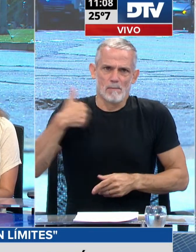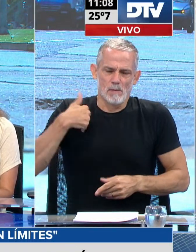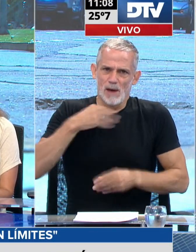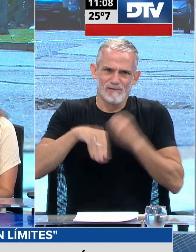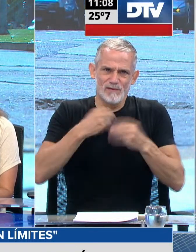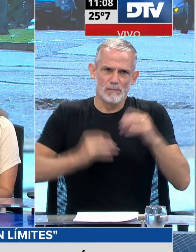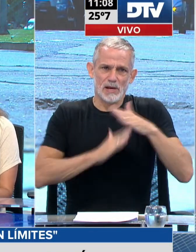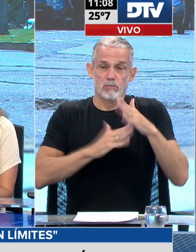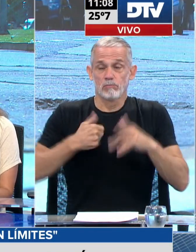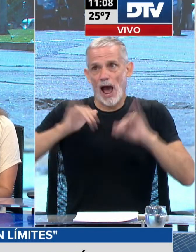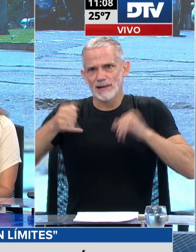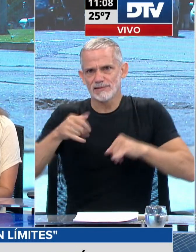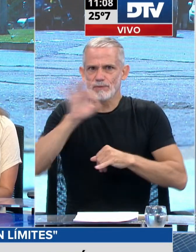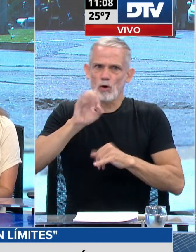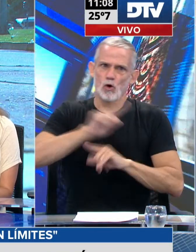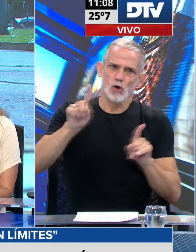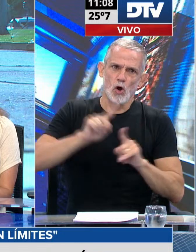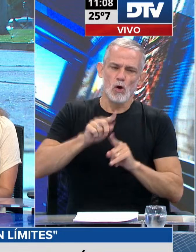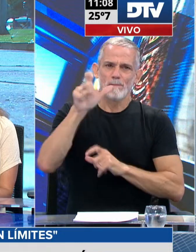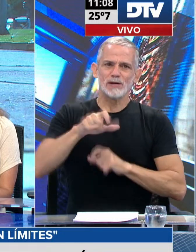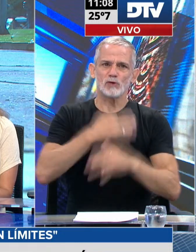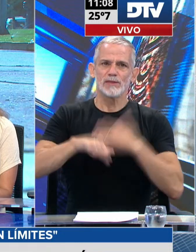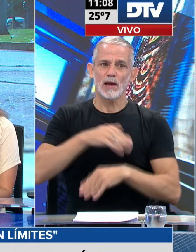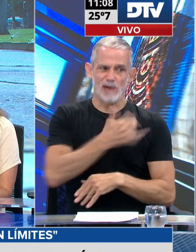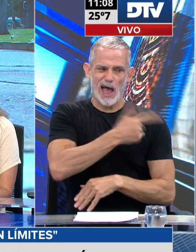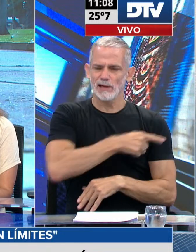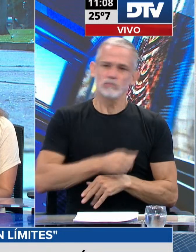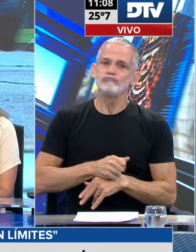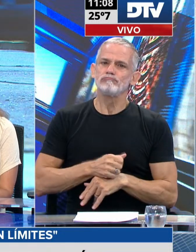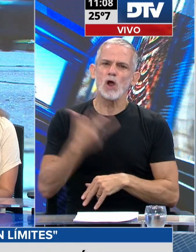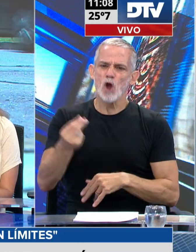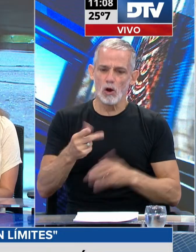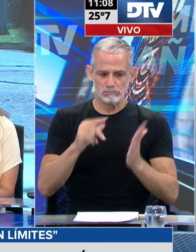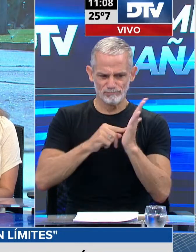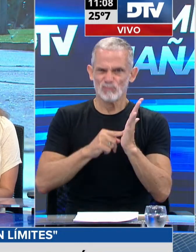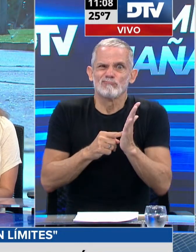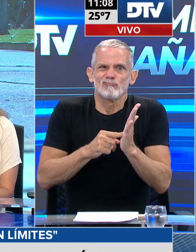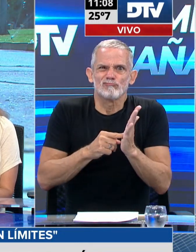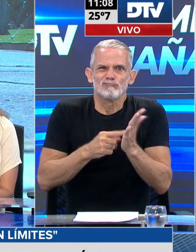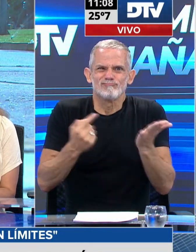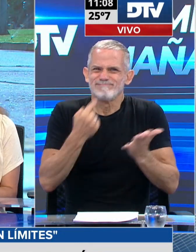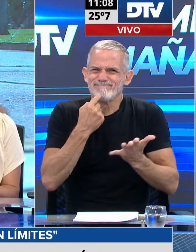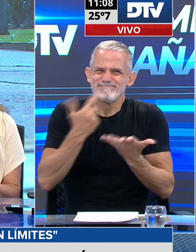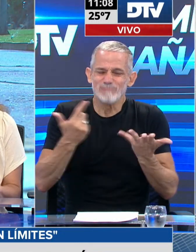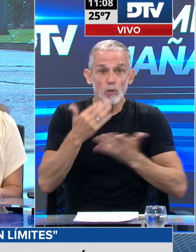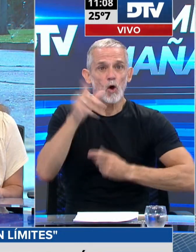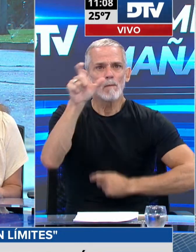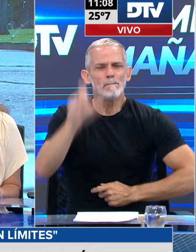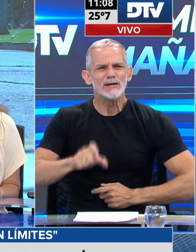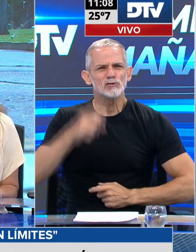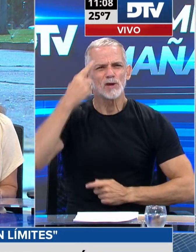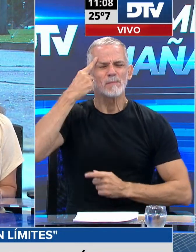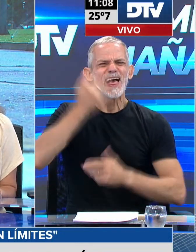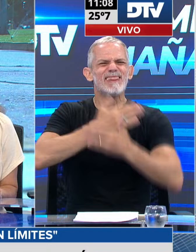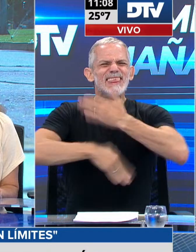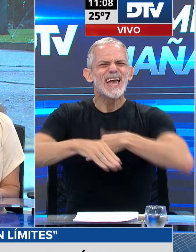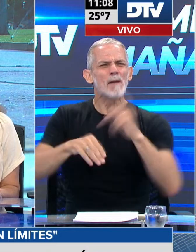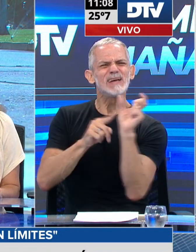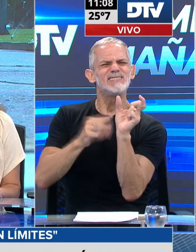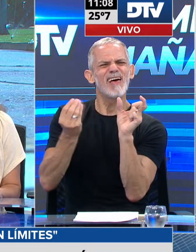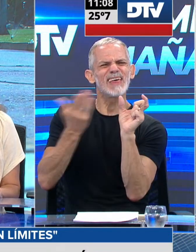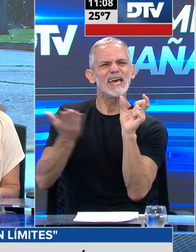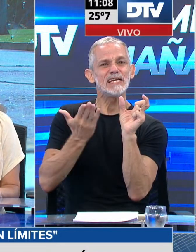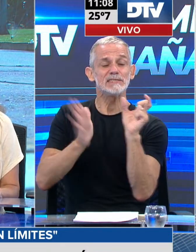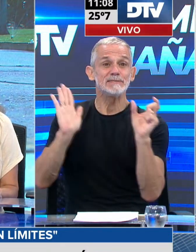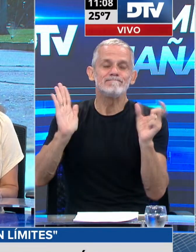mejor acepta o no acepta que hay una persona con discapacidad en el hogar. ¿Qué es lo que la persona considera discapacidad?